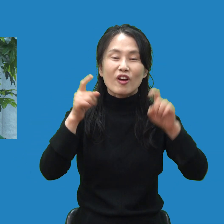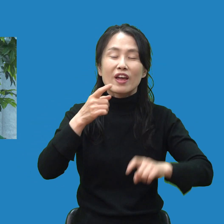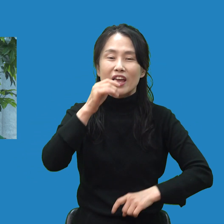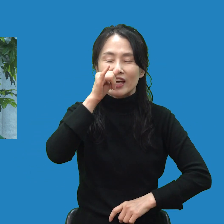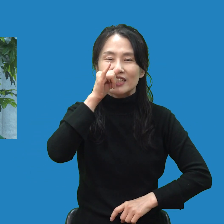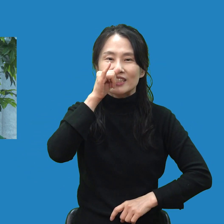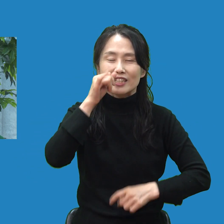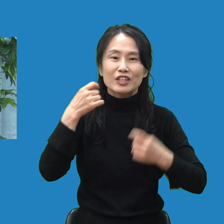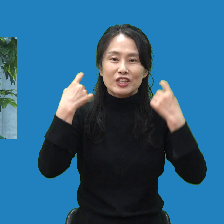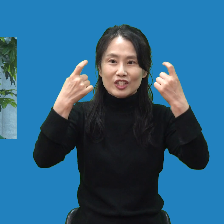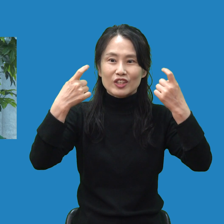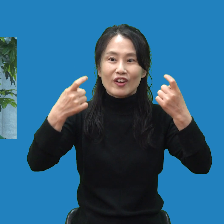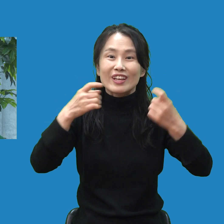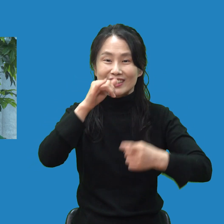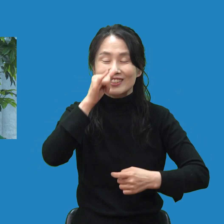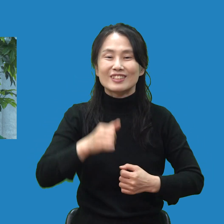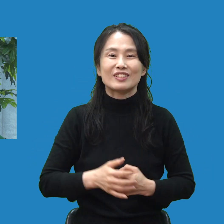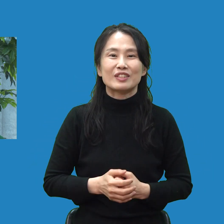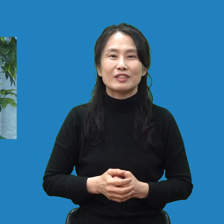차비하고